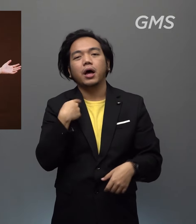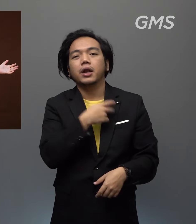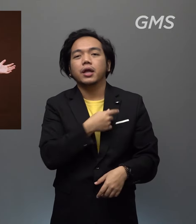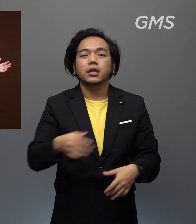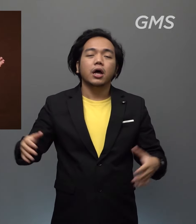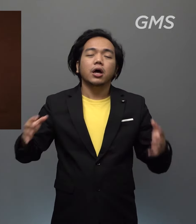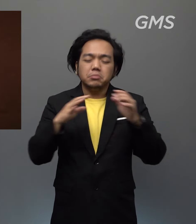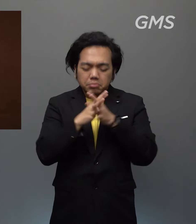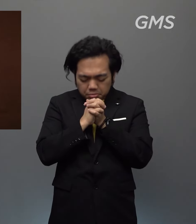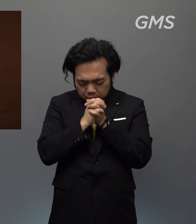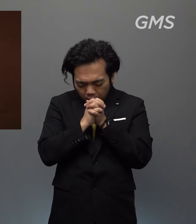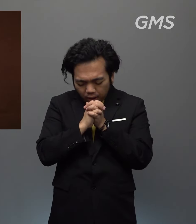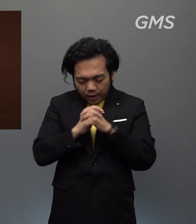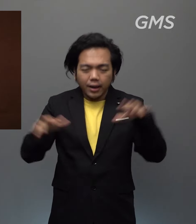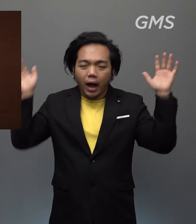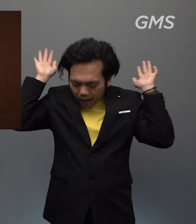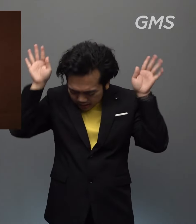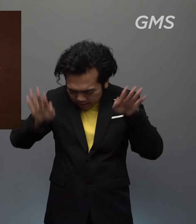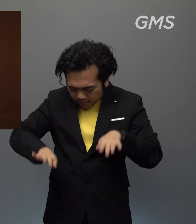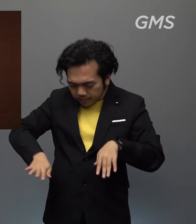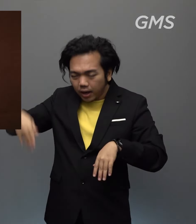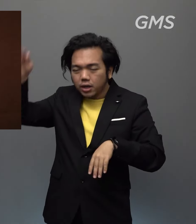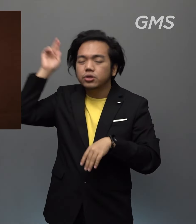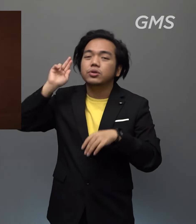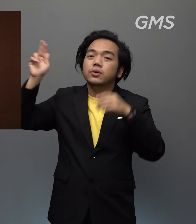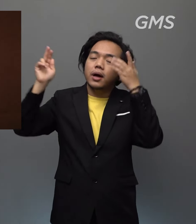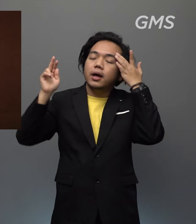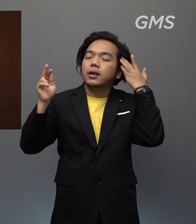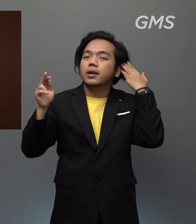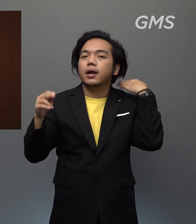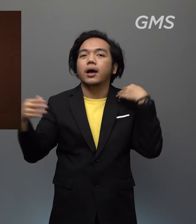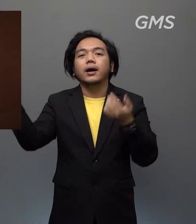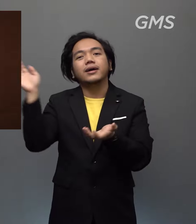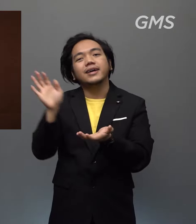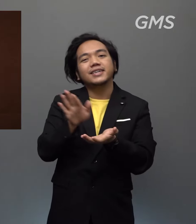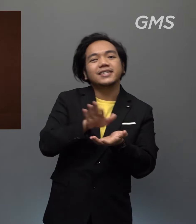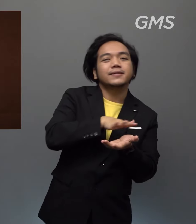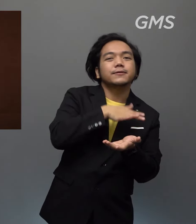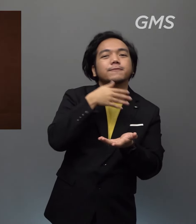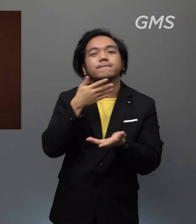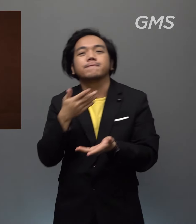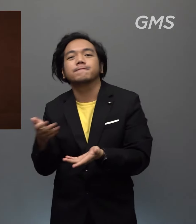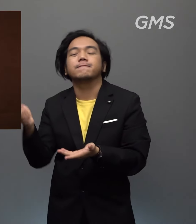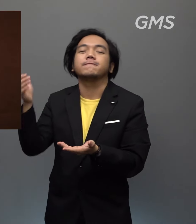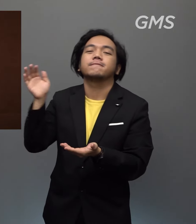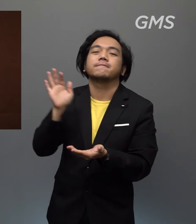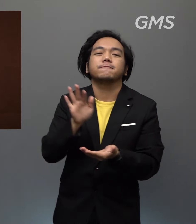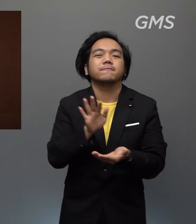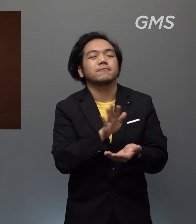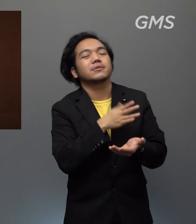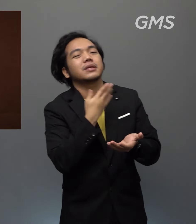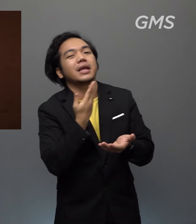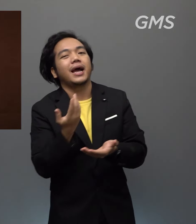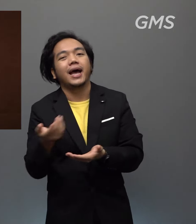masyarakat karya rara. Ia marah maka sini karya rara.